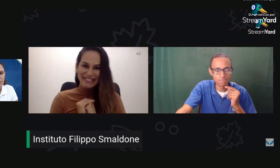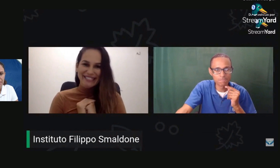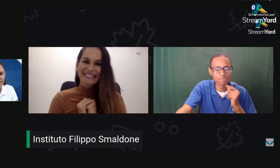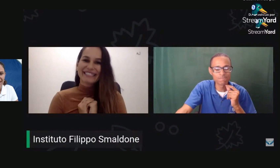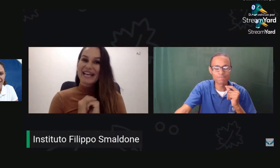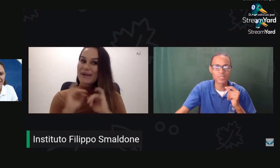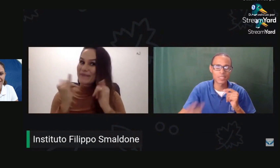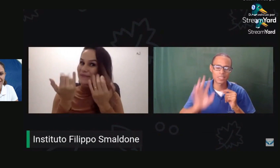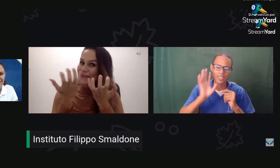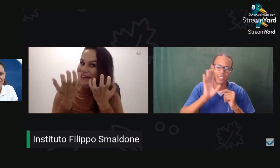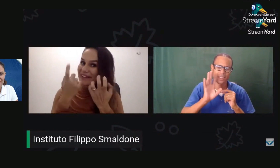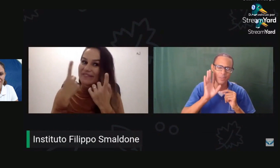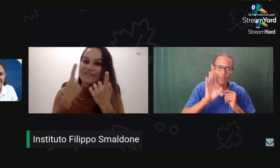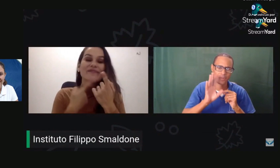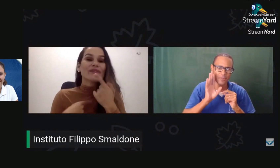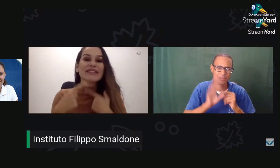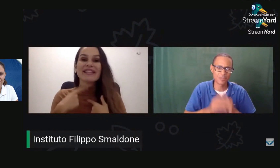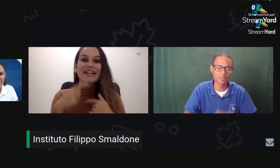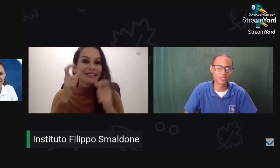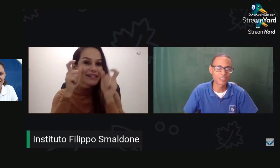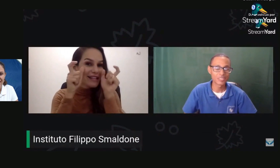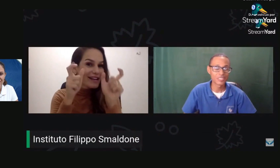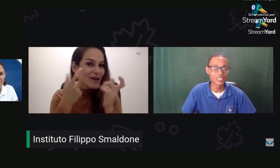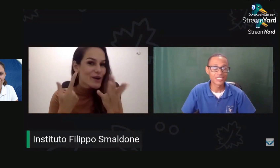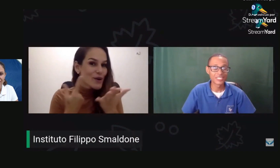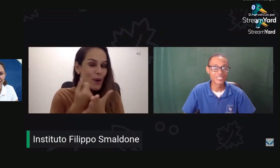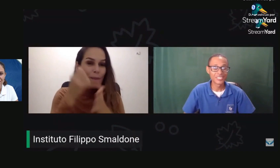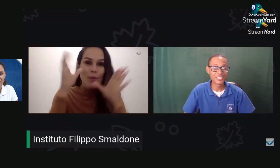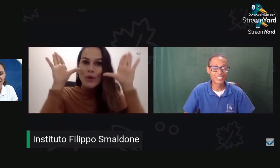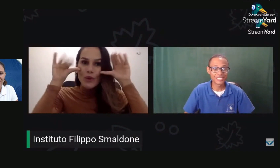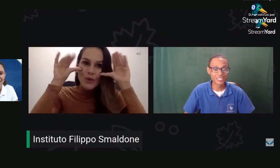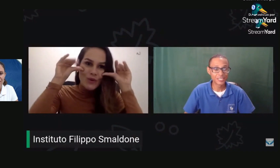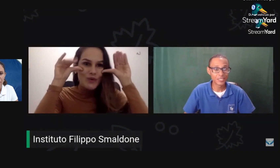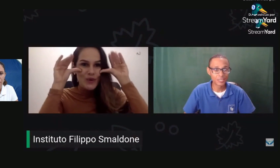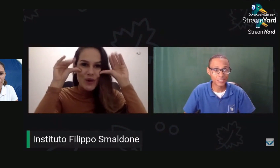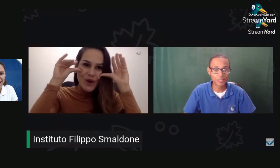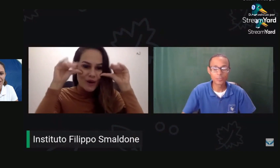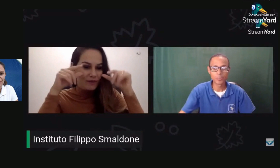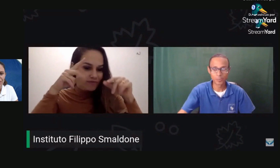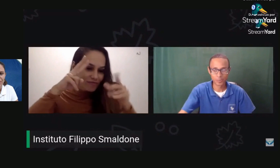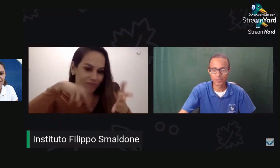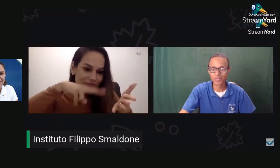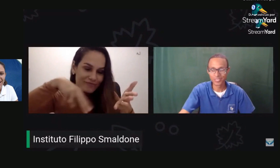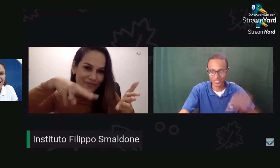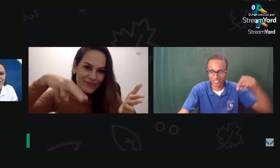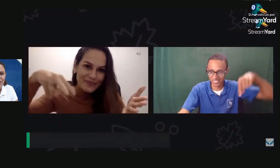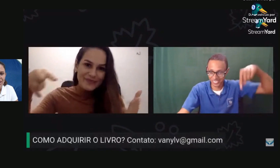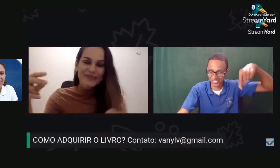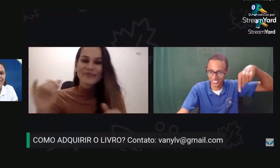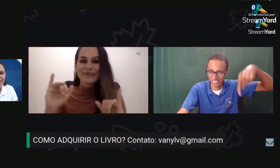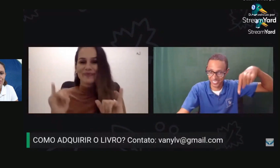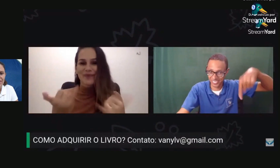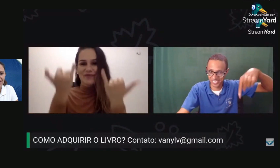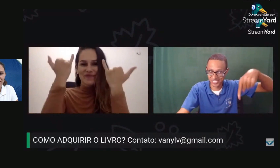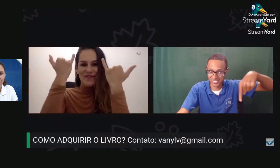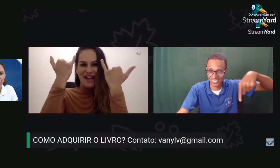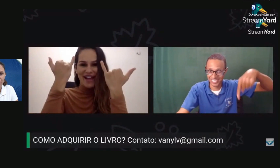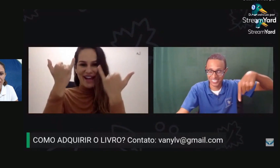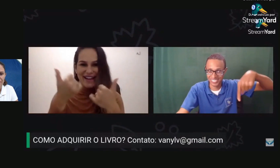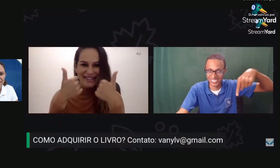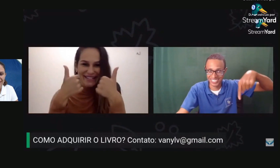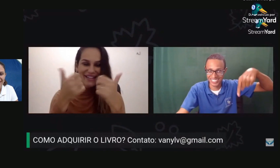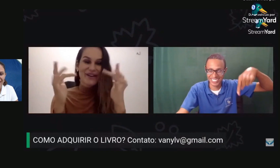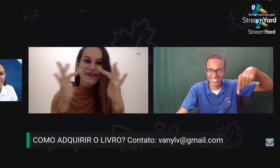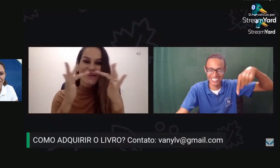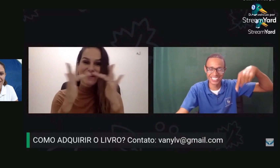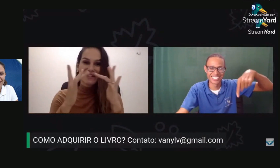minhas experiências, né? Se você quiser, tiver vontade, tiver interesse em comprar, tiver curiosidade, né, de fazer a